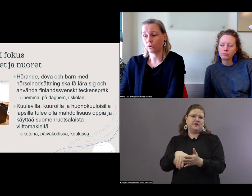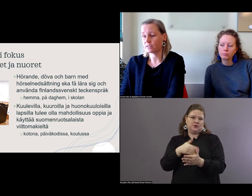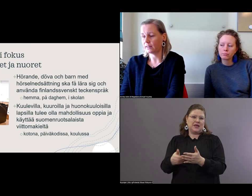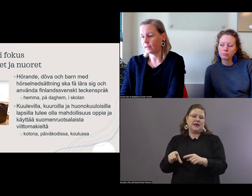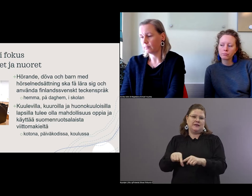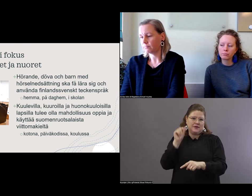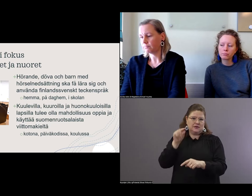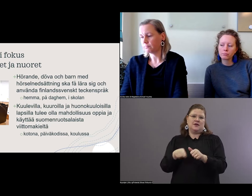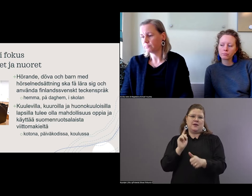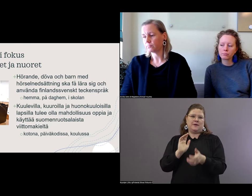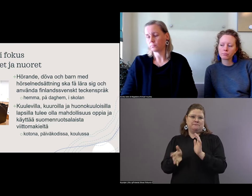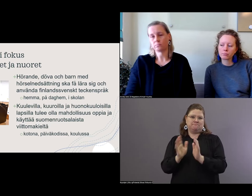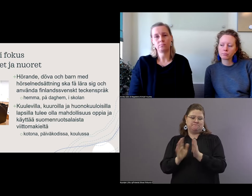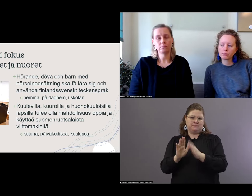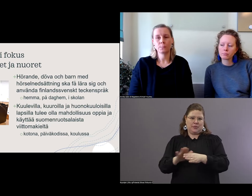siellä kotona sitten.